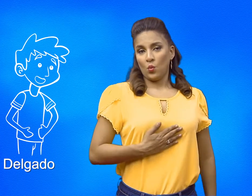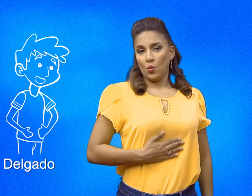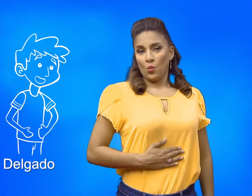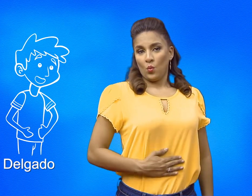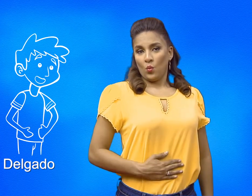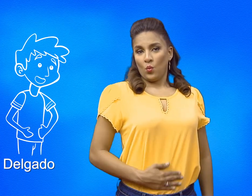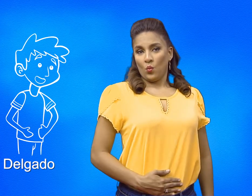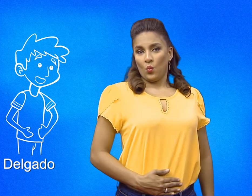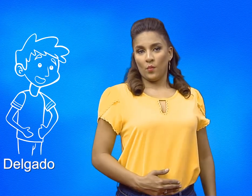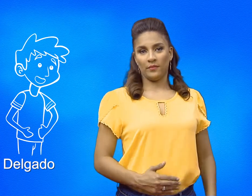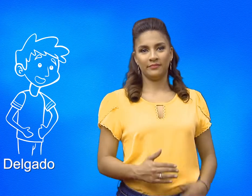delgado